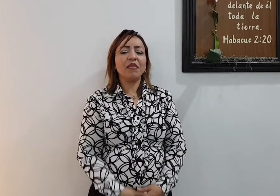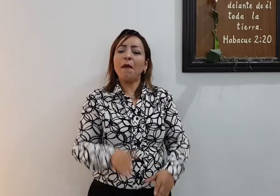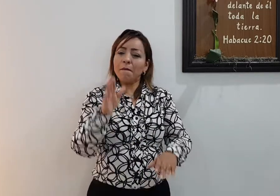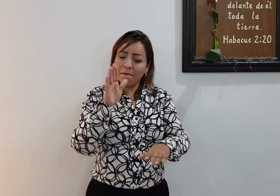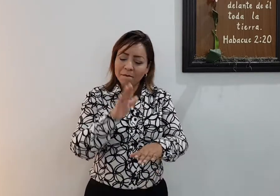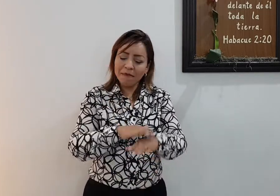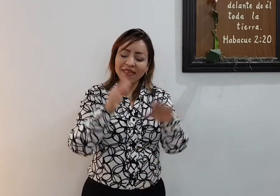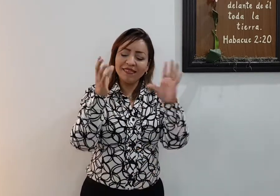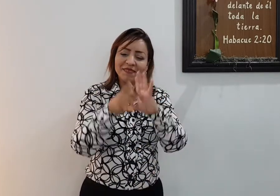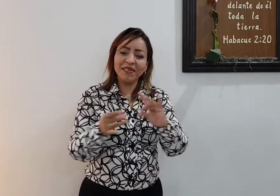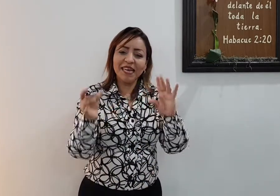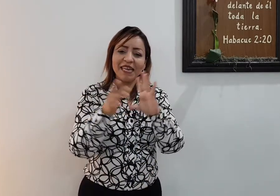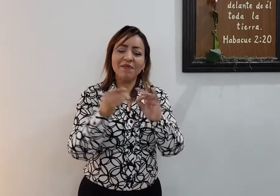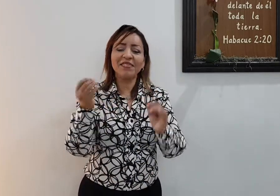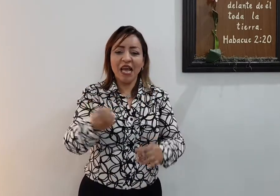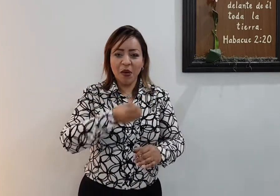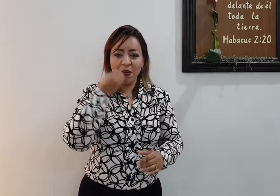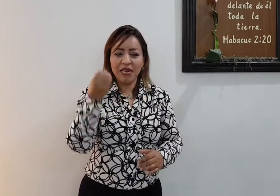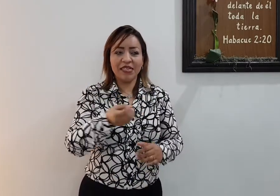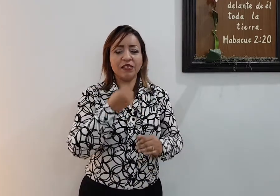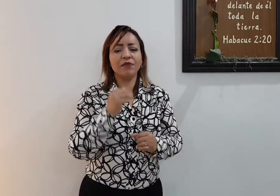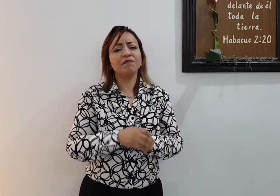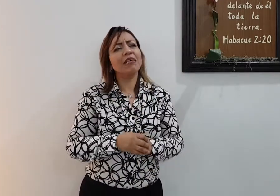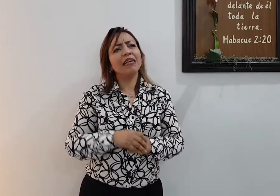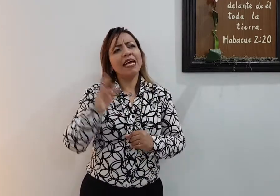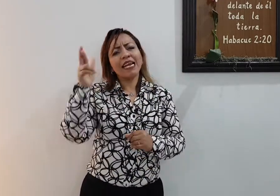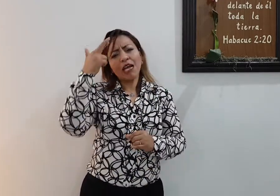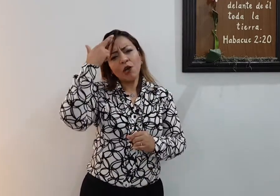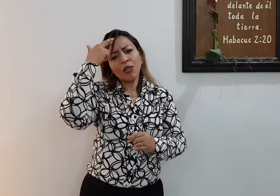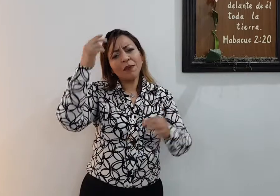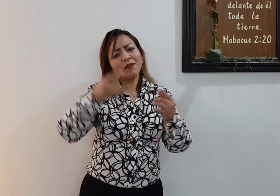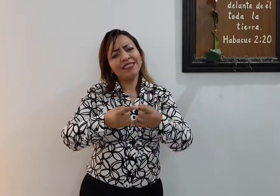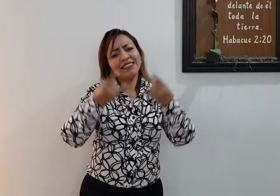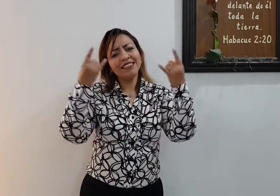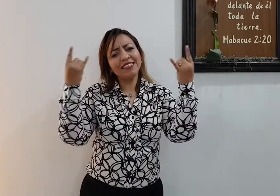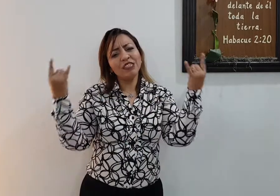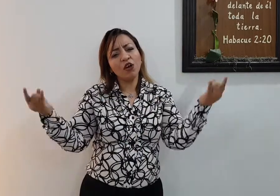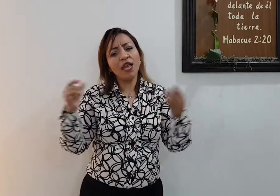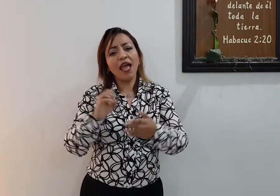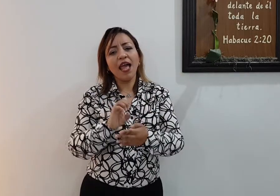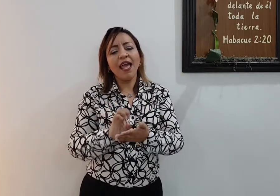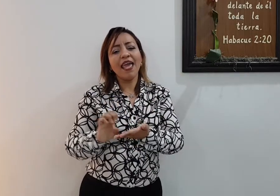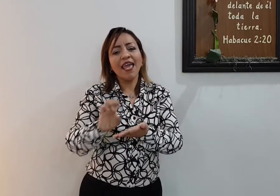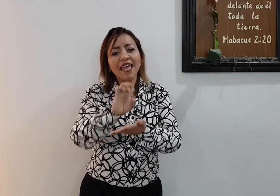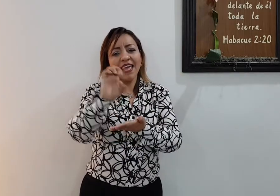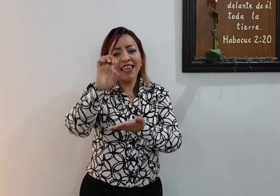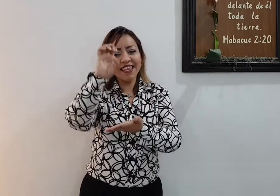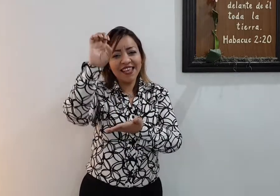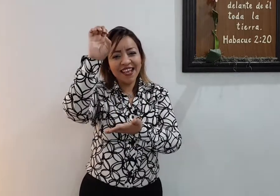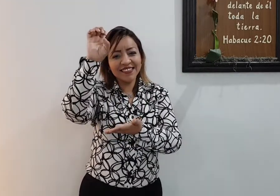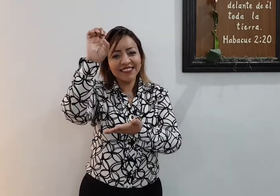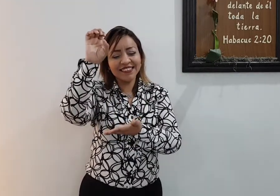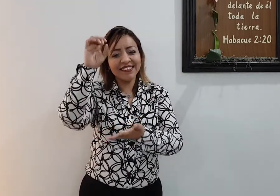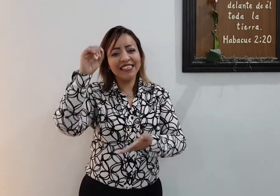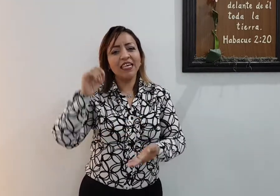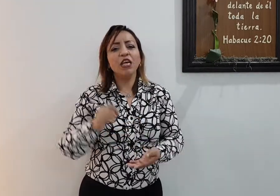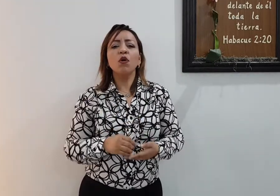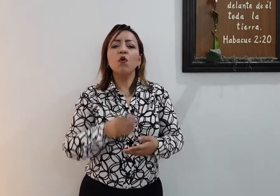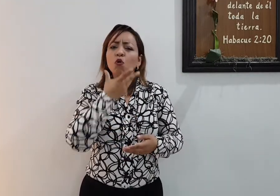a Elías. Elías fue un hombre tremendo, hermano, usado con mucho poder por